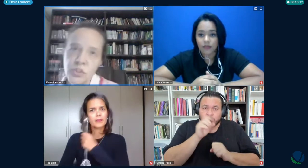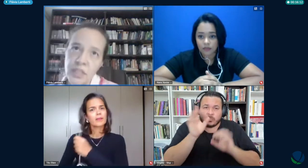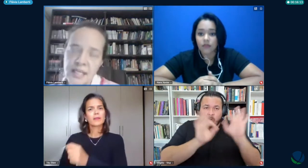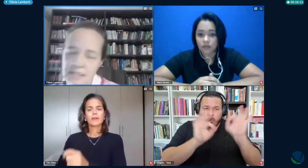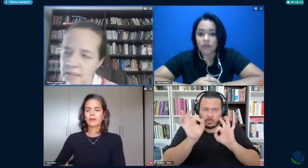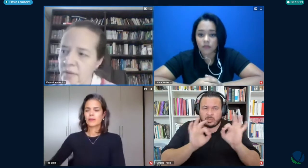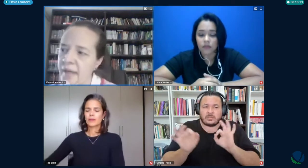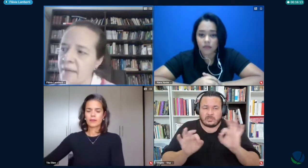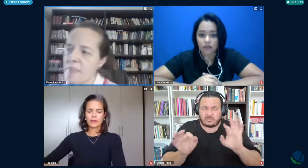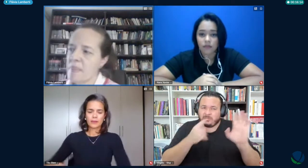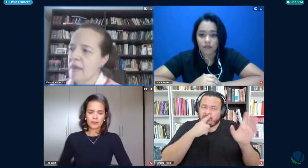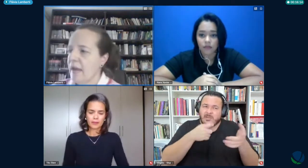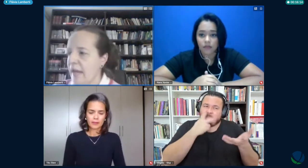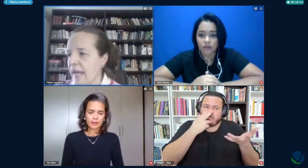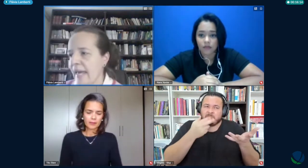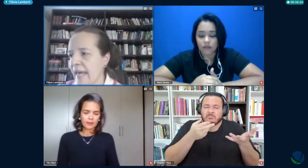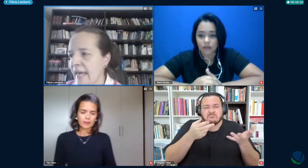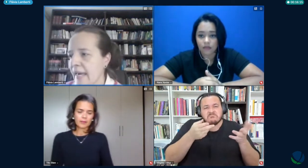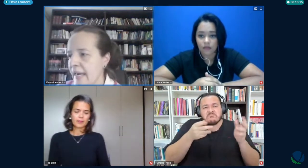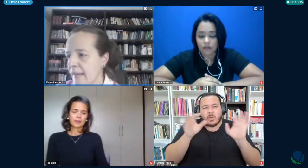organização, eu diria assim, né?